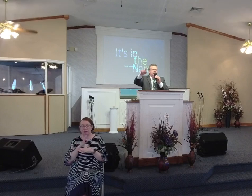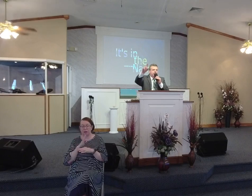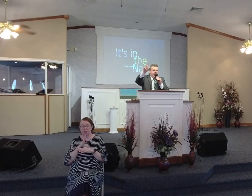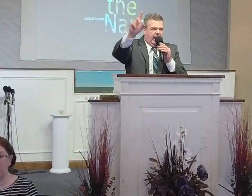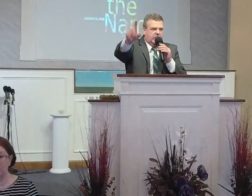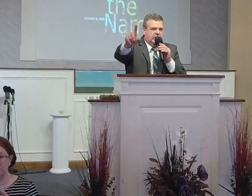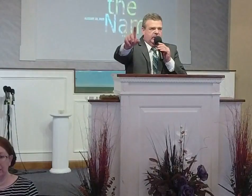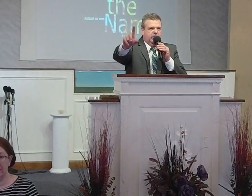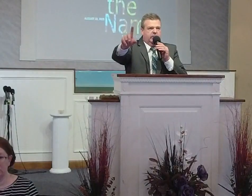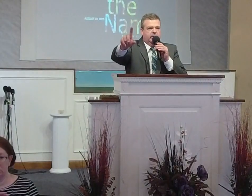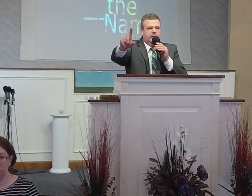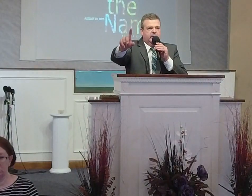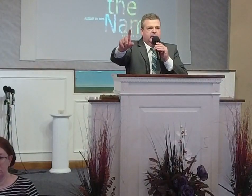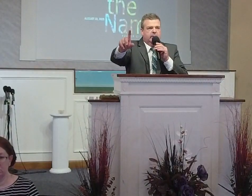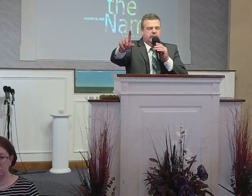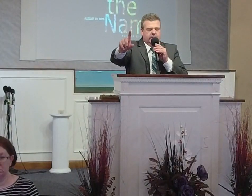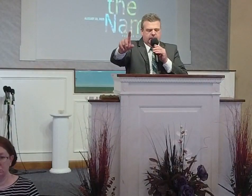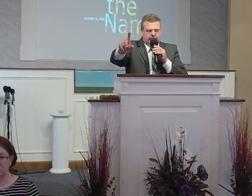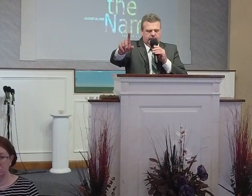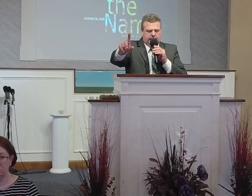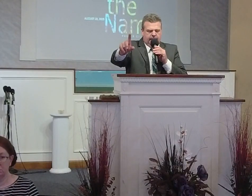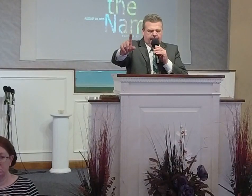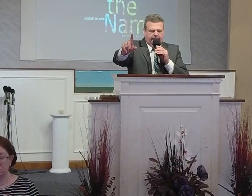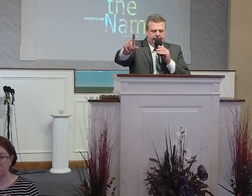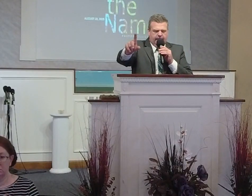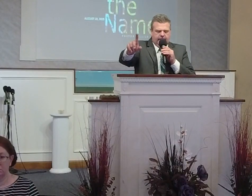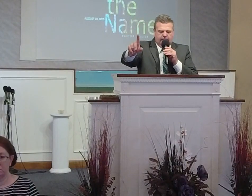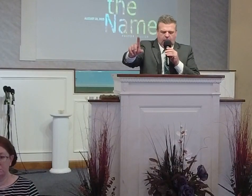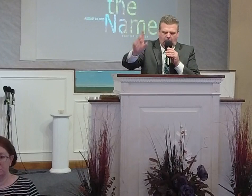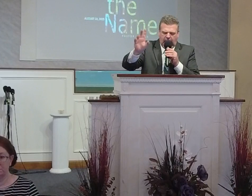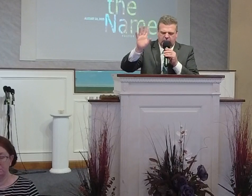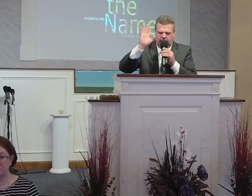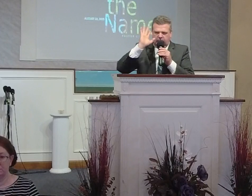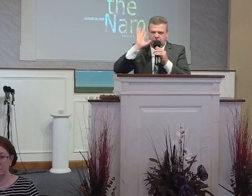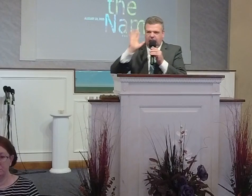pudo volver a ver a Dios en su acción.